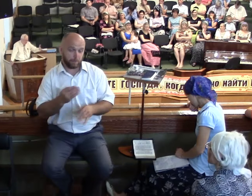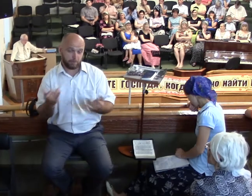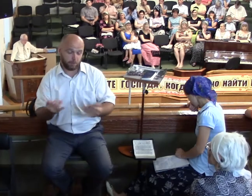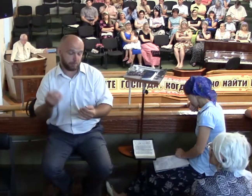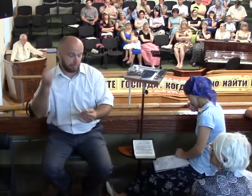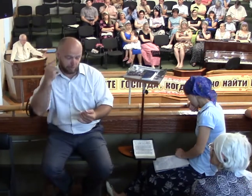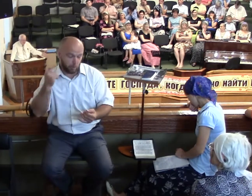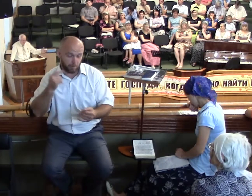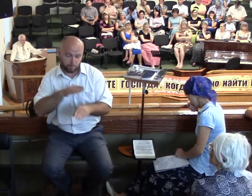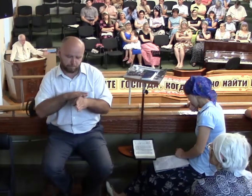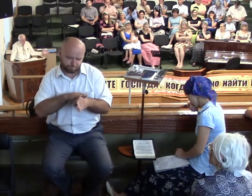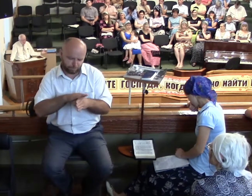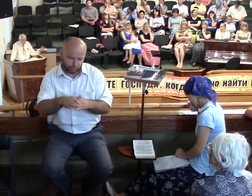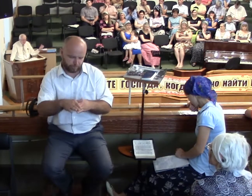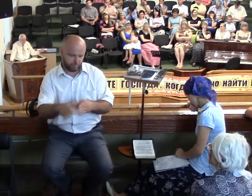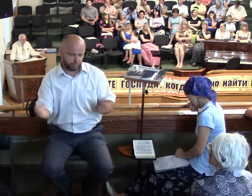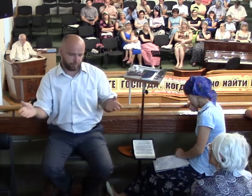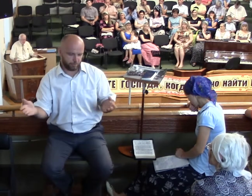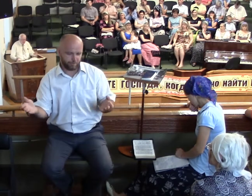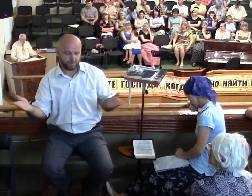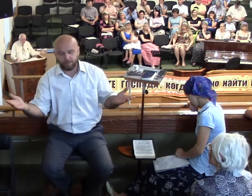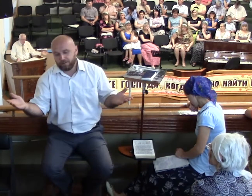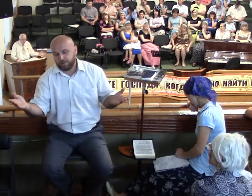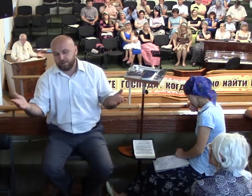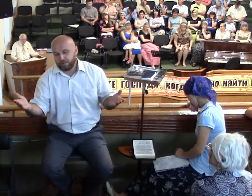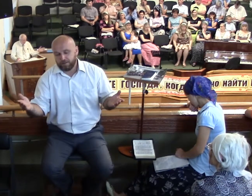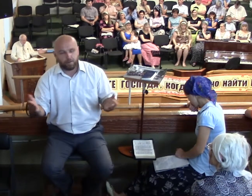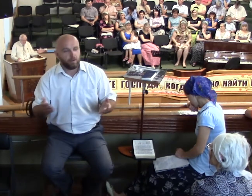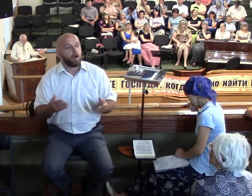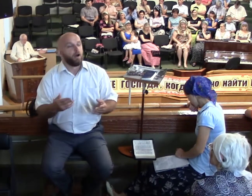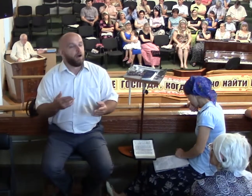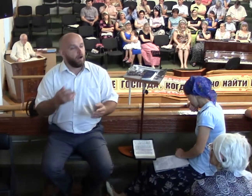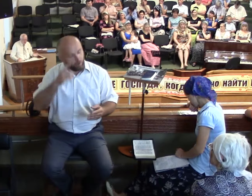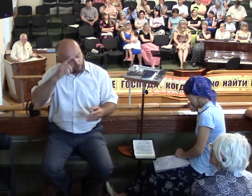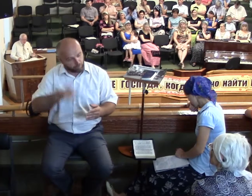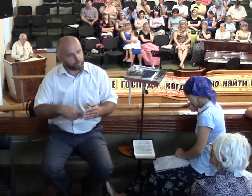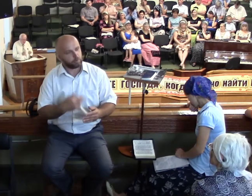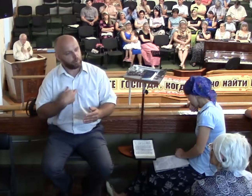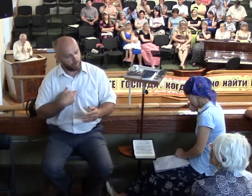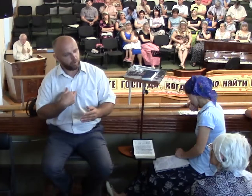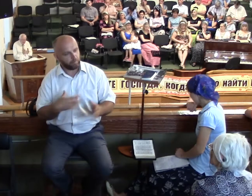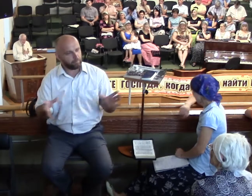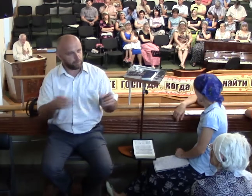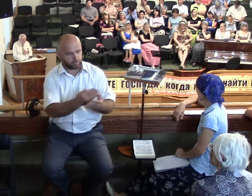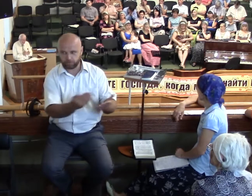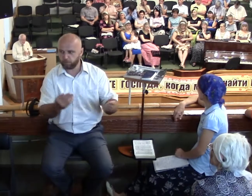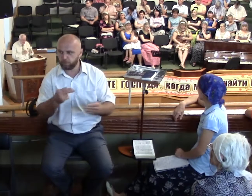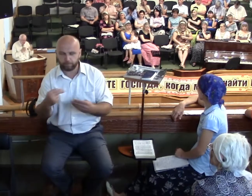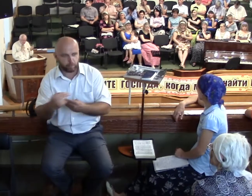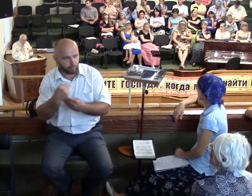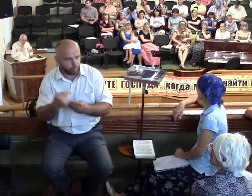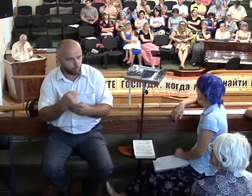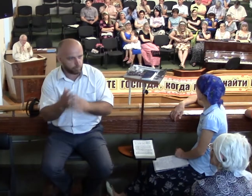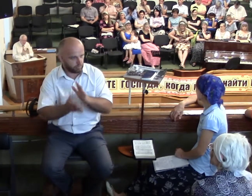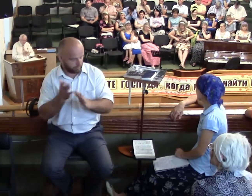центре, присутствуют те, кто не может освободиться. Нужно и их усилие, нужно желание,